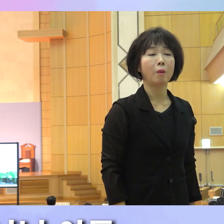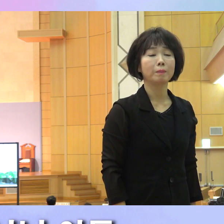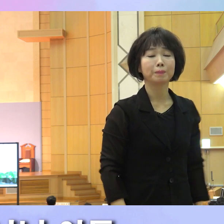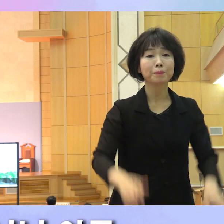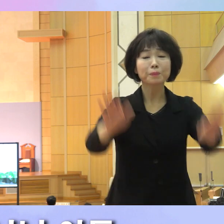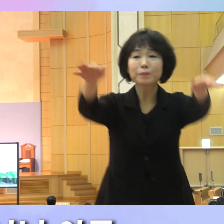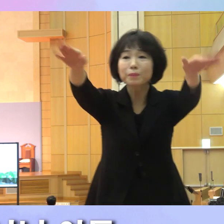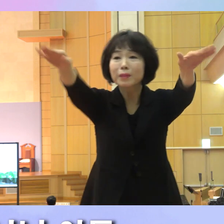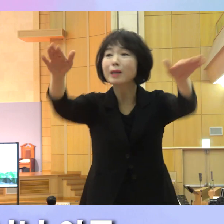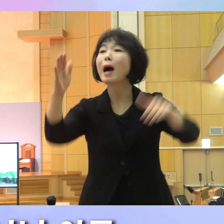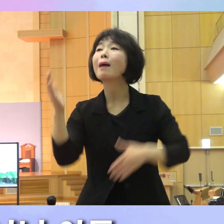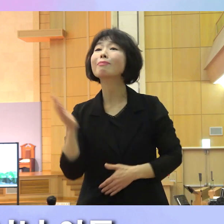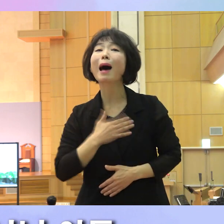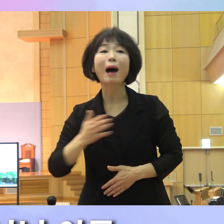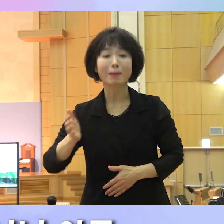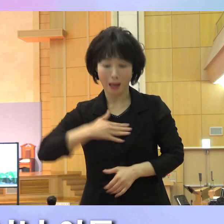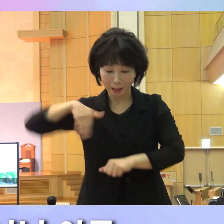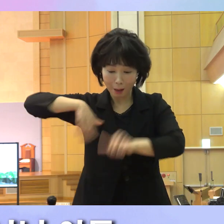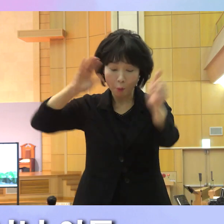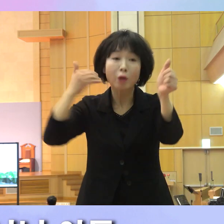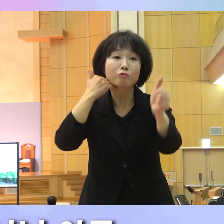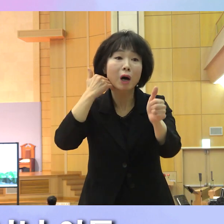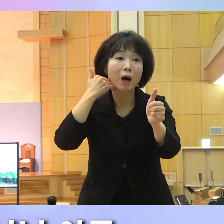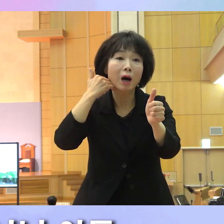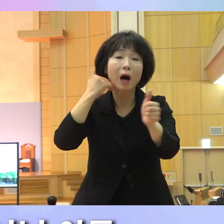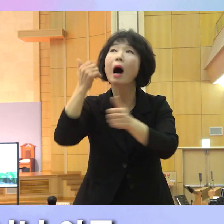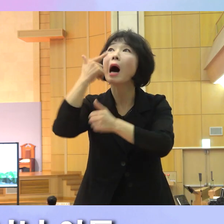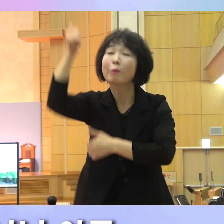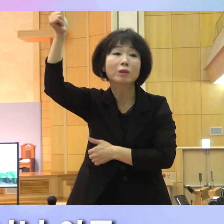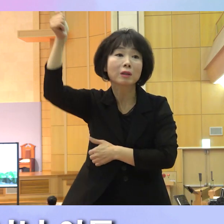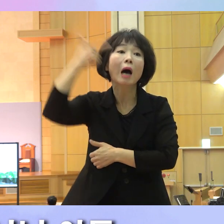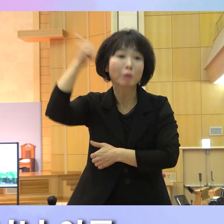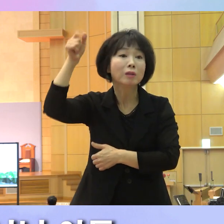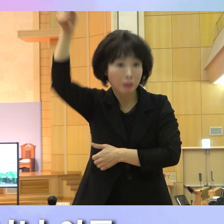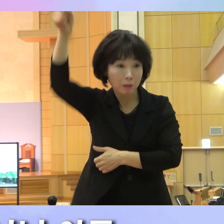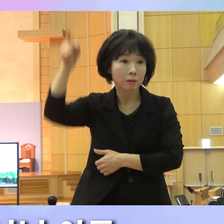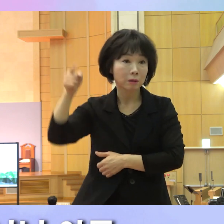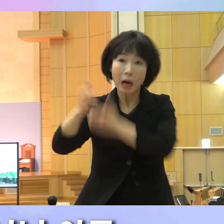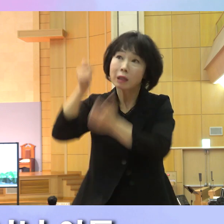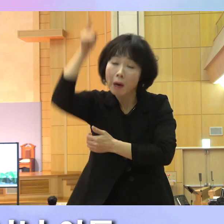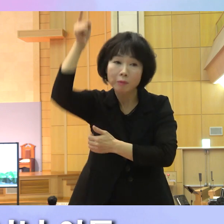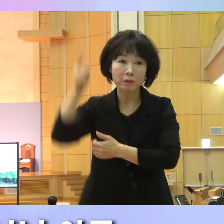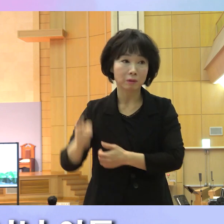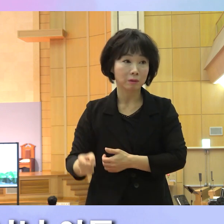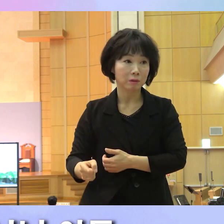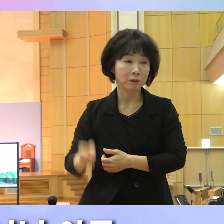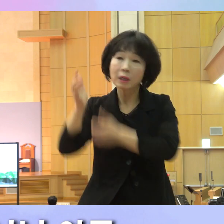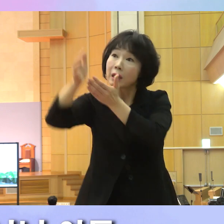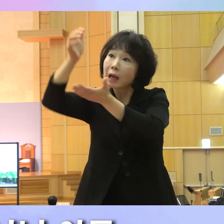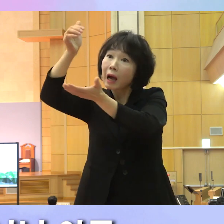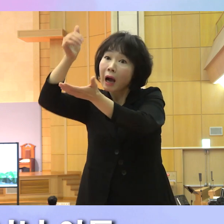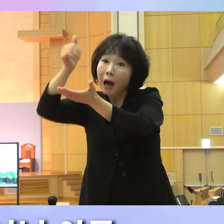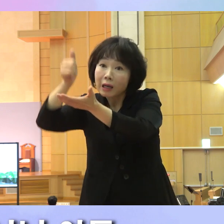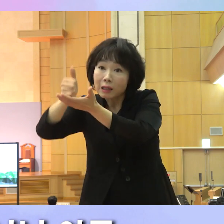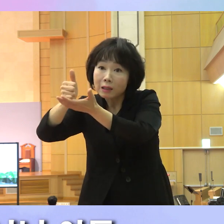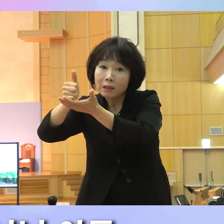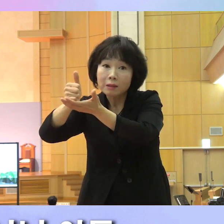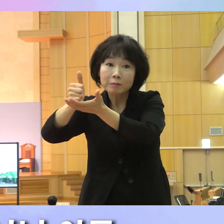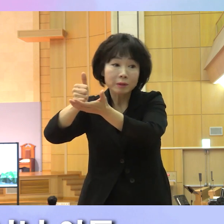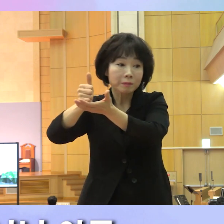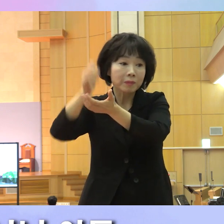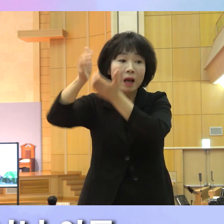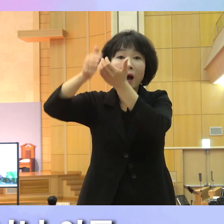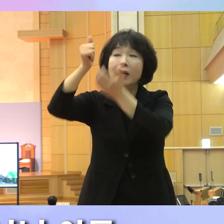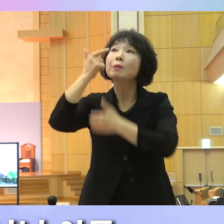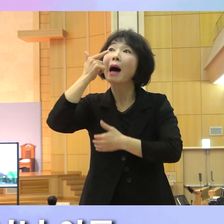나를 보내신 아버지께서 이끌지 아니하면, 소위 예수님에게 온 사람들에 대해서 말하는 겁니다.